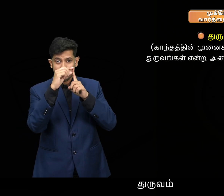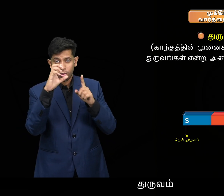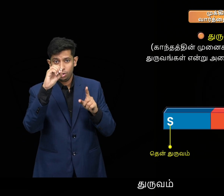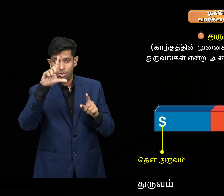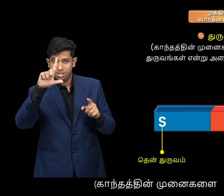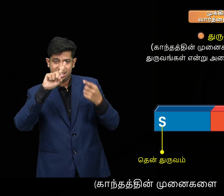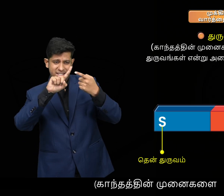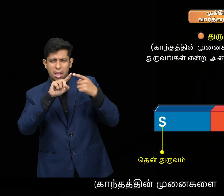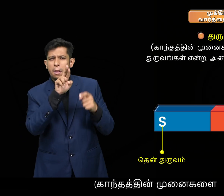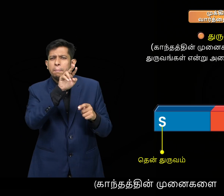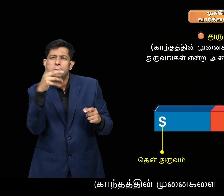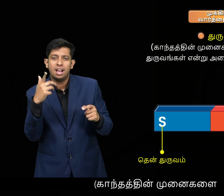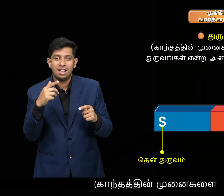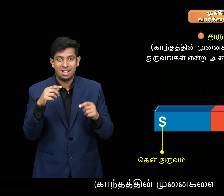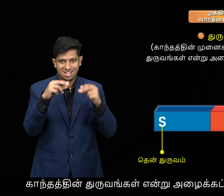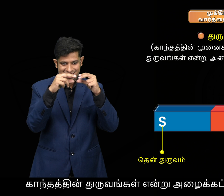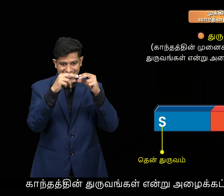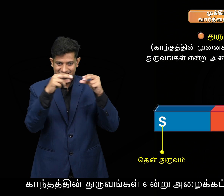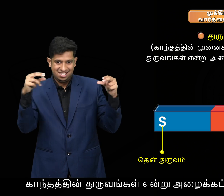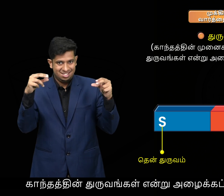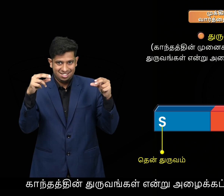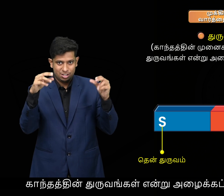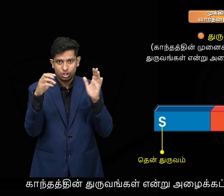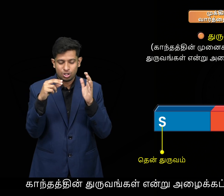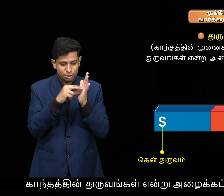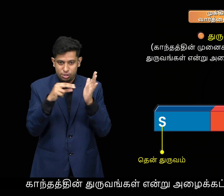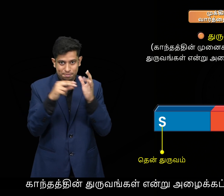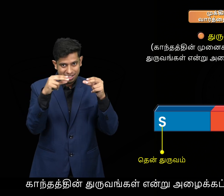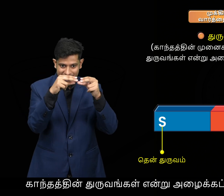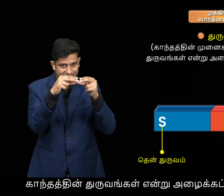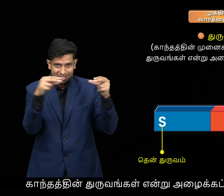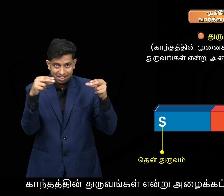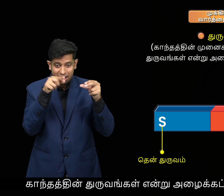துருவம், காந்தத்தின் முனைகளை காந்தத்தின் துருவங்கள் என்று அழைக்கப்படுகின்றன.